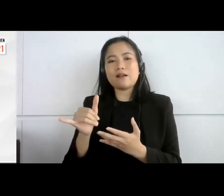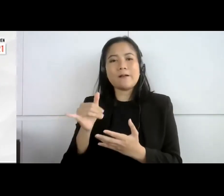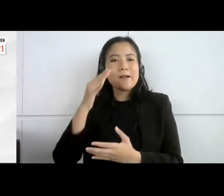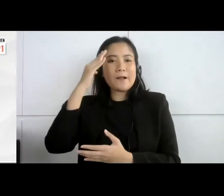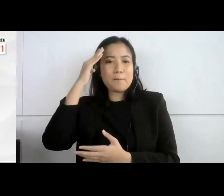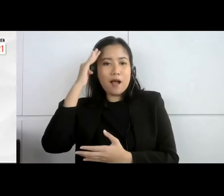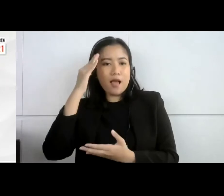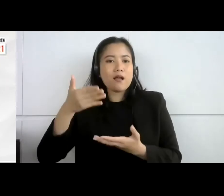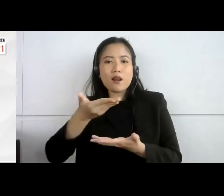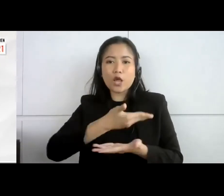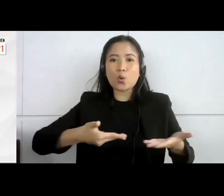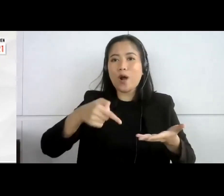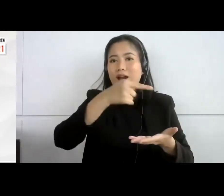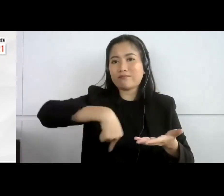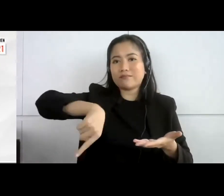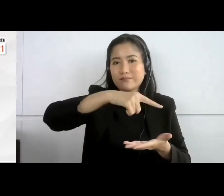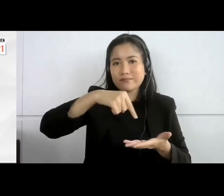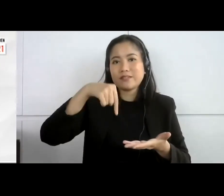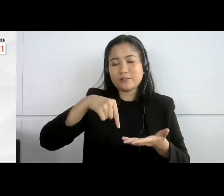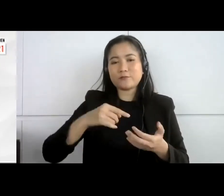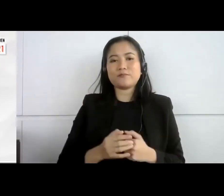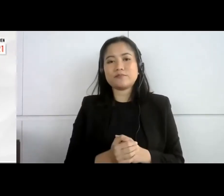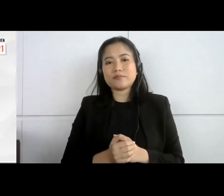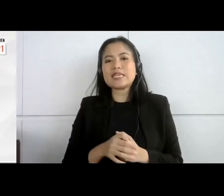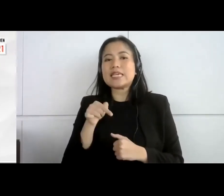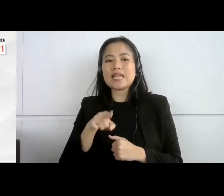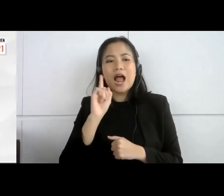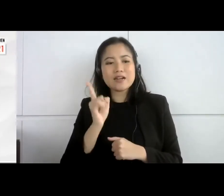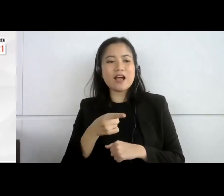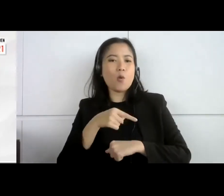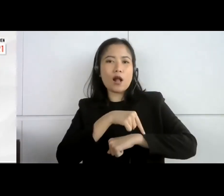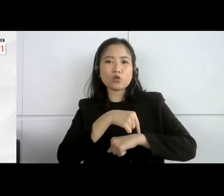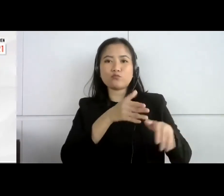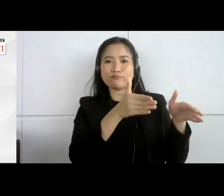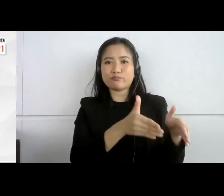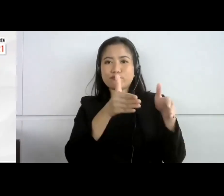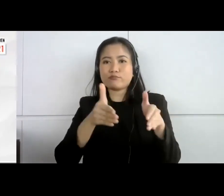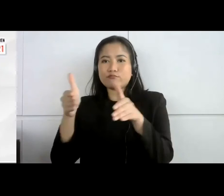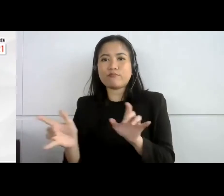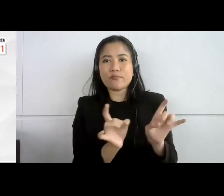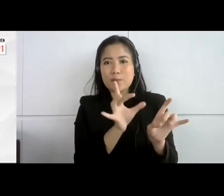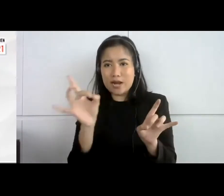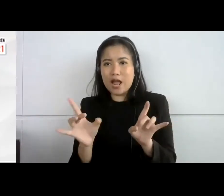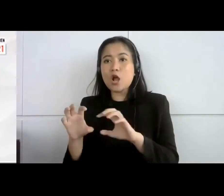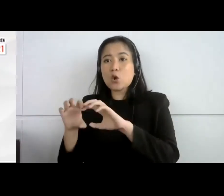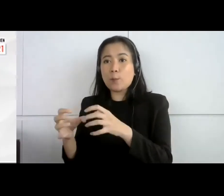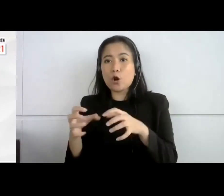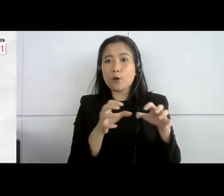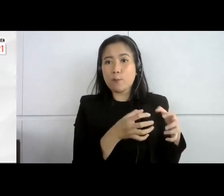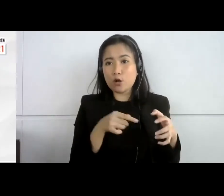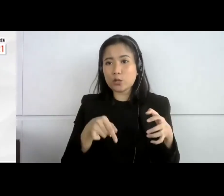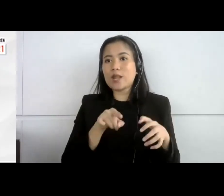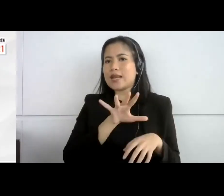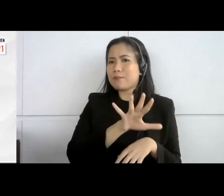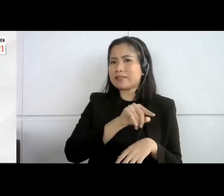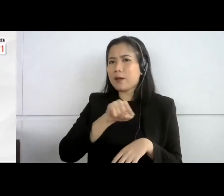Disediakan oleh masyarakat, ya. Dan ini persipsip. Kelompok-kelompok kecil yang terdiri 5 atau